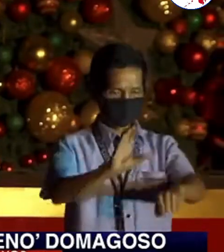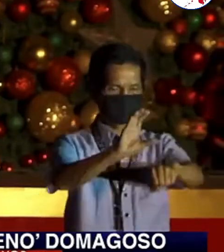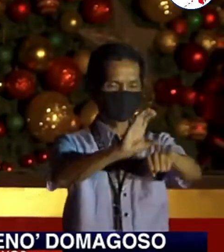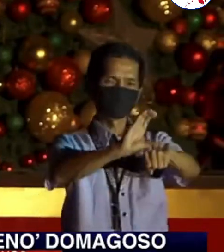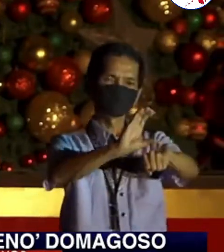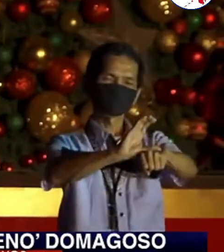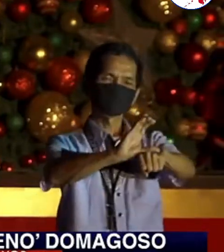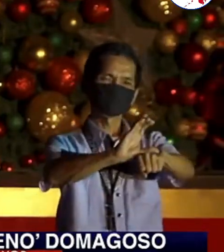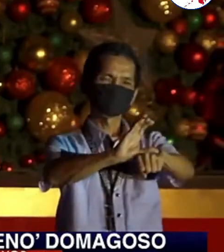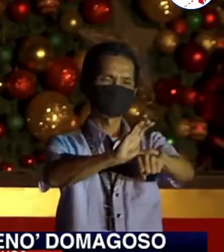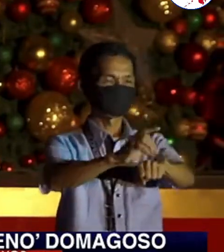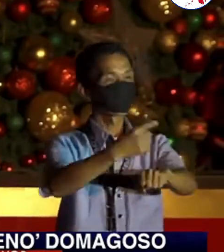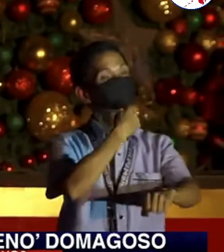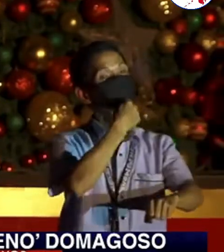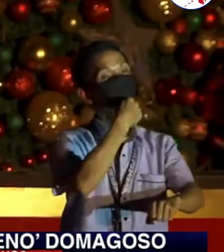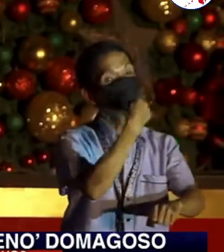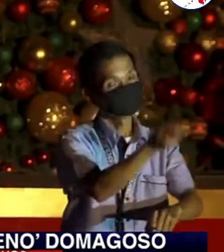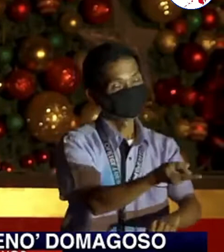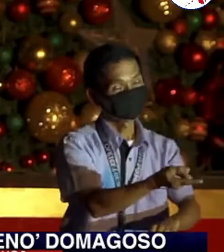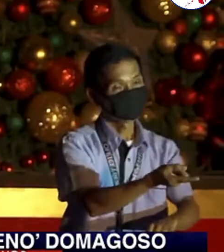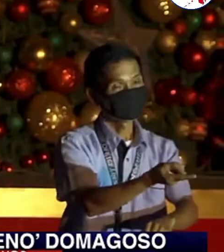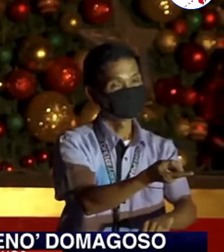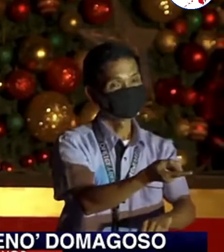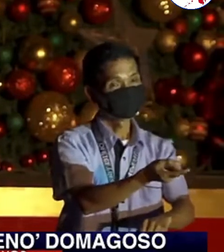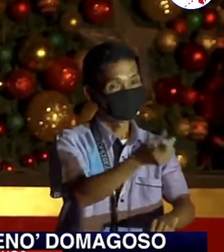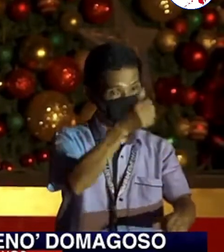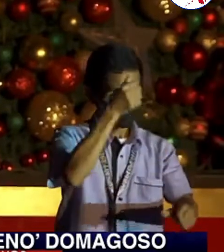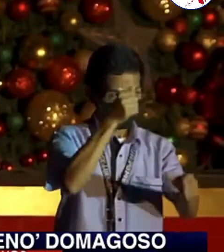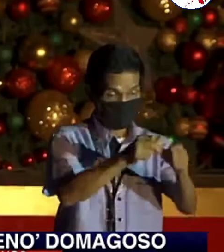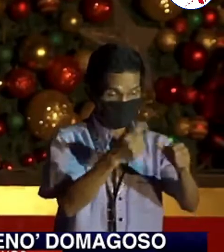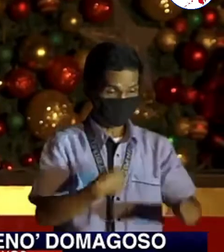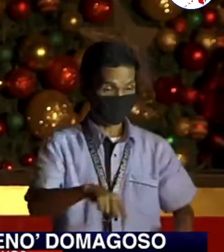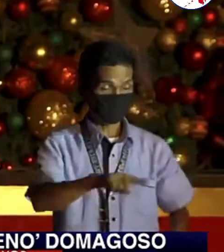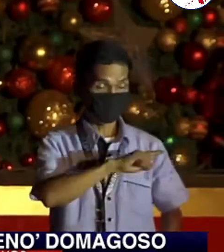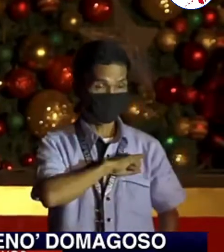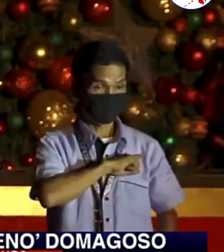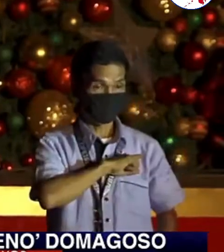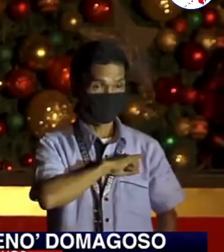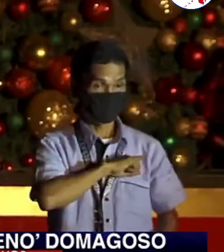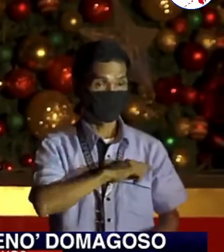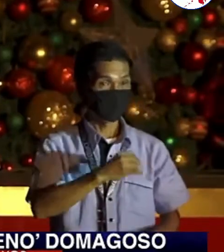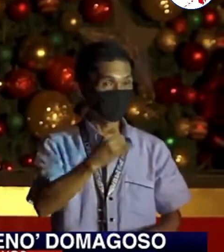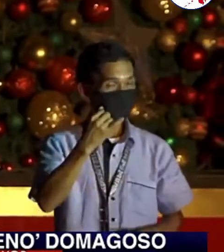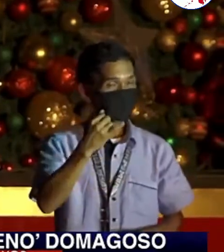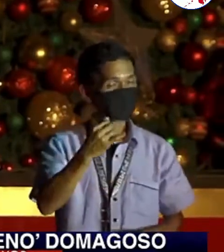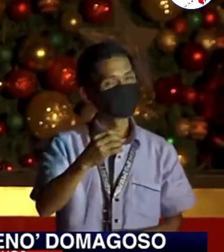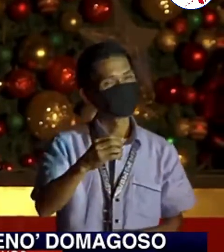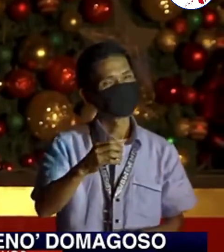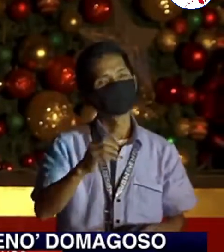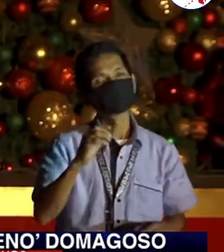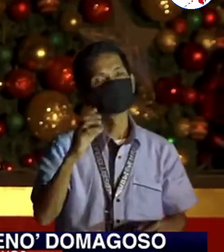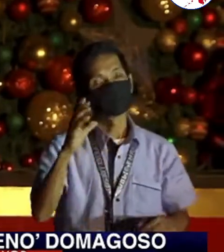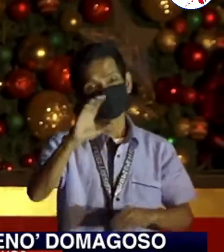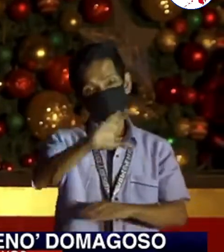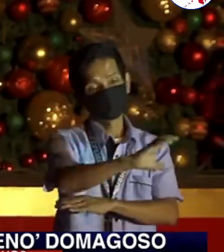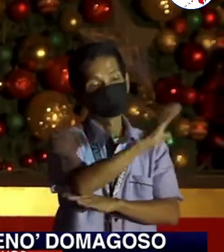simbahan, sinabi at pinaalala sa atin ang diwa ng